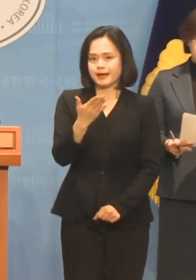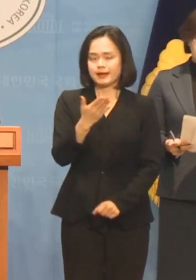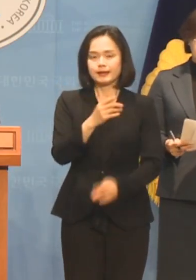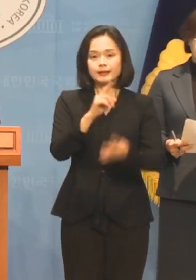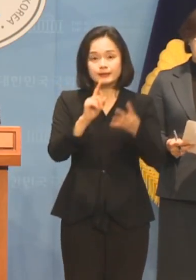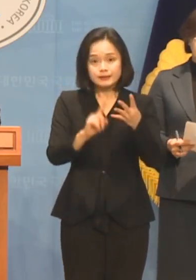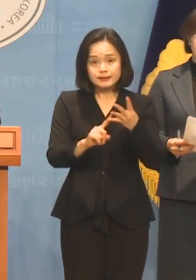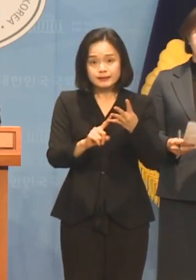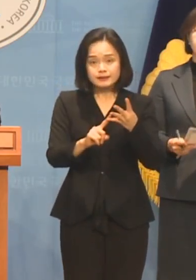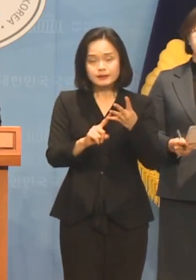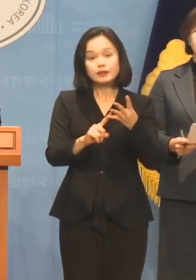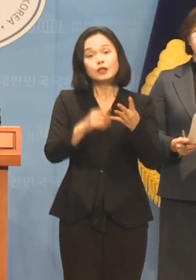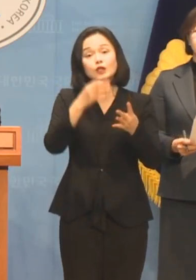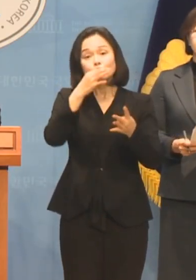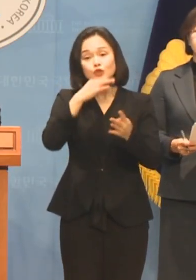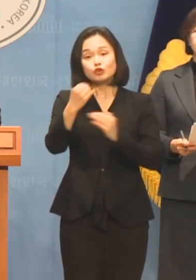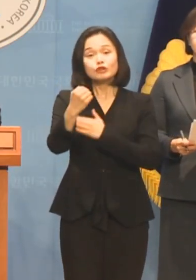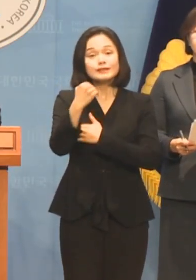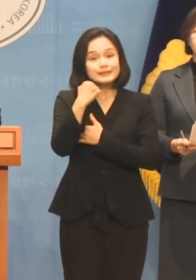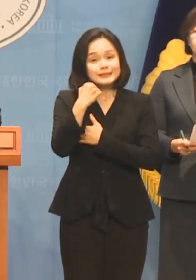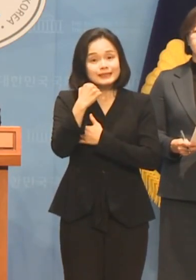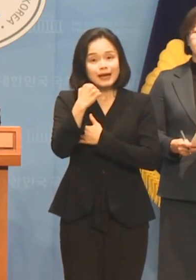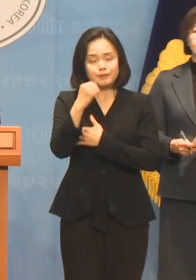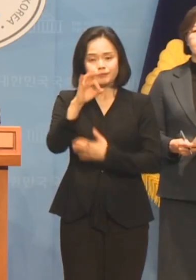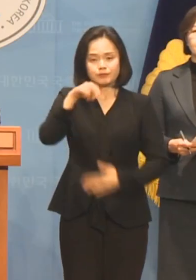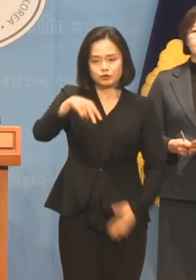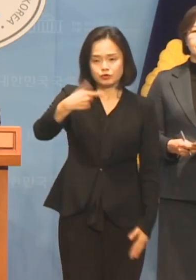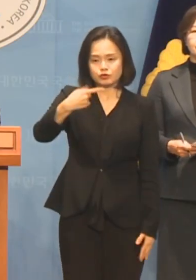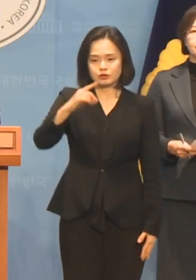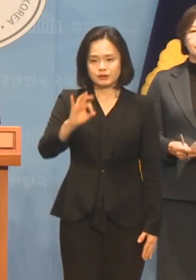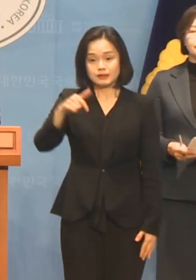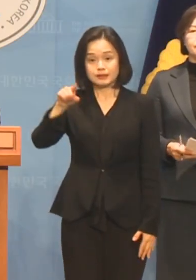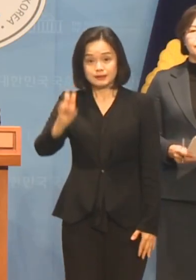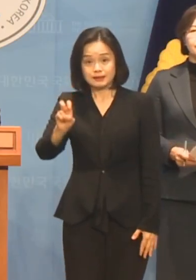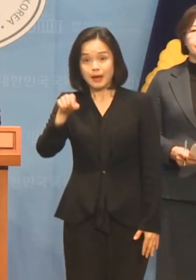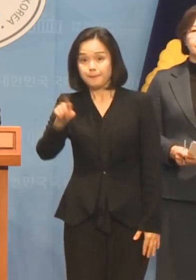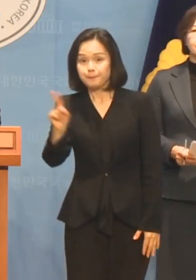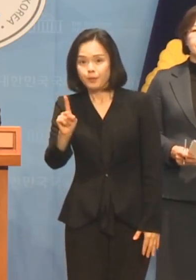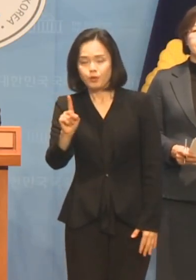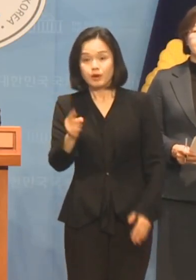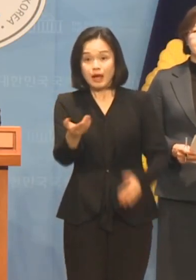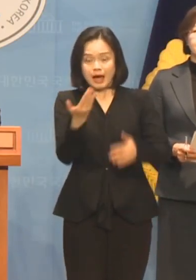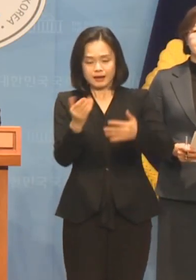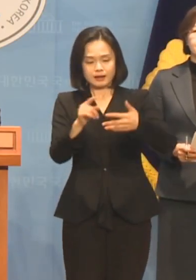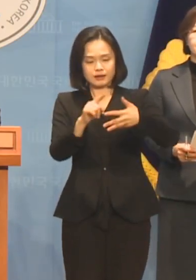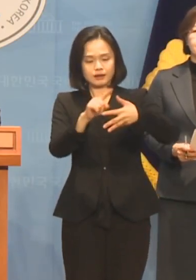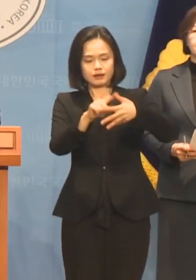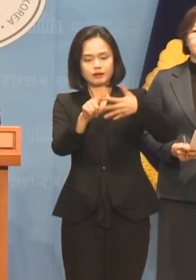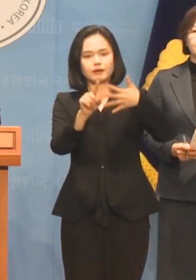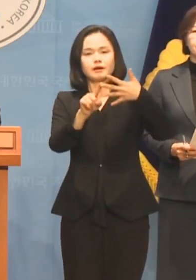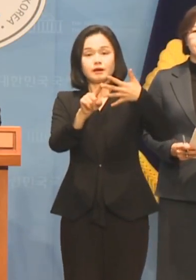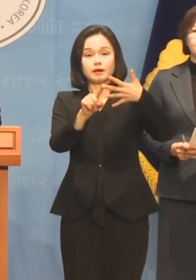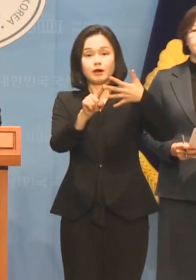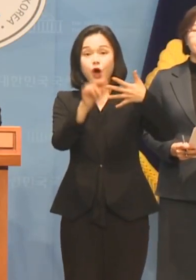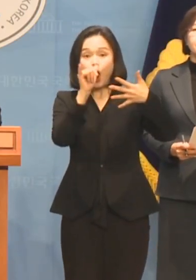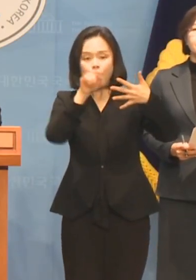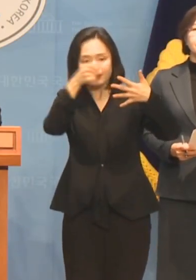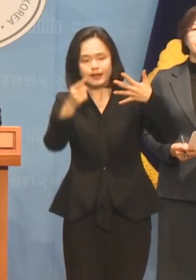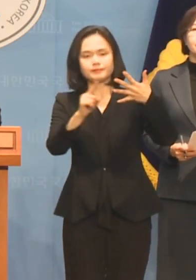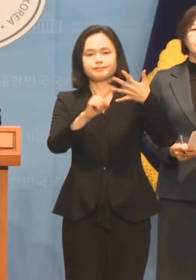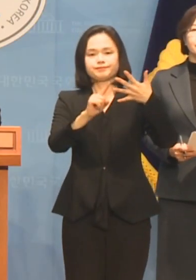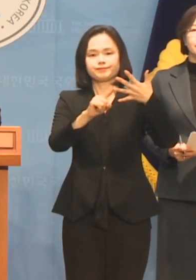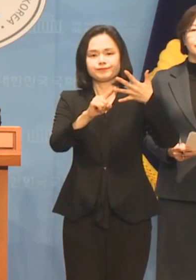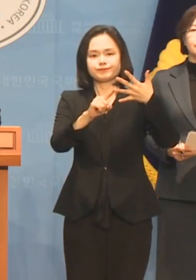넷째, 유능감은 앞서 언급한 안전감, 안정화, 연결감이 전제되어야 가능한 것이고 지금